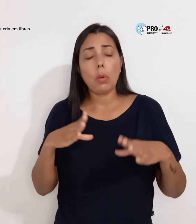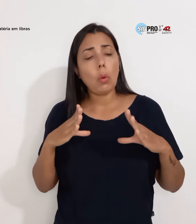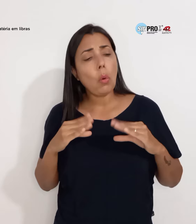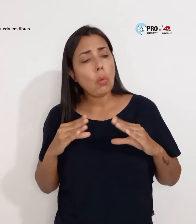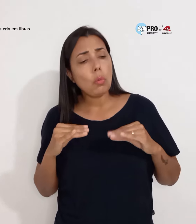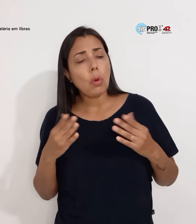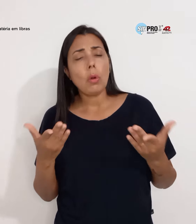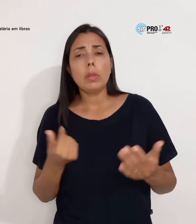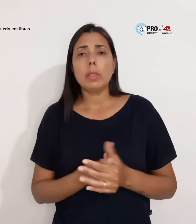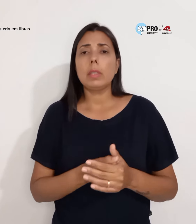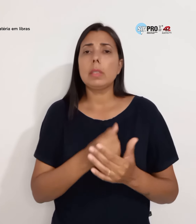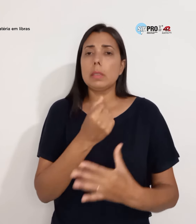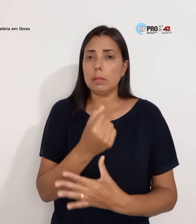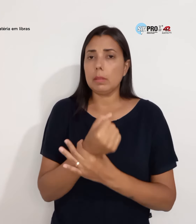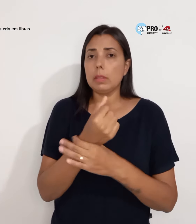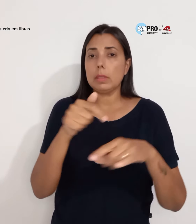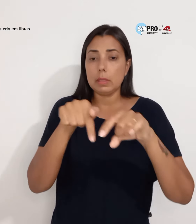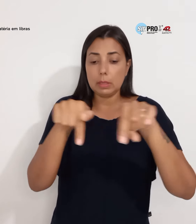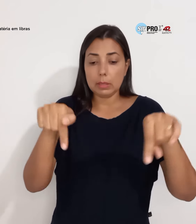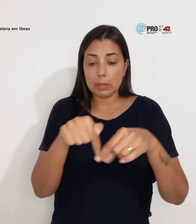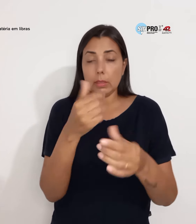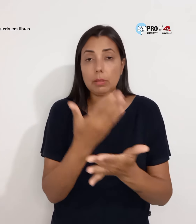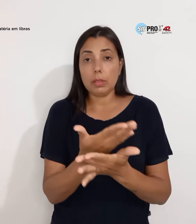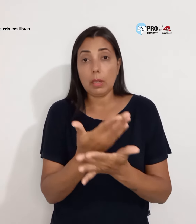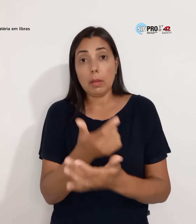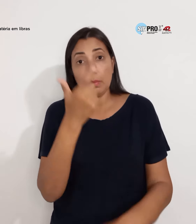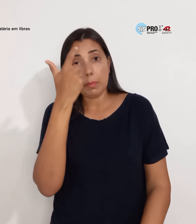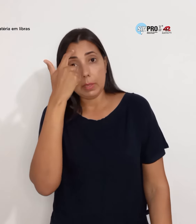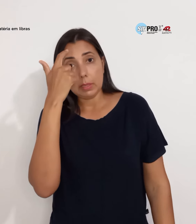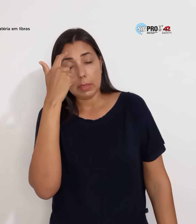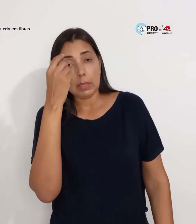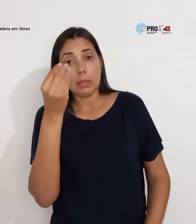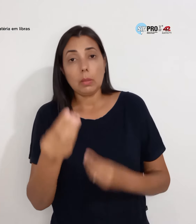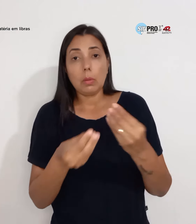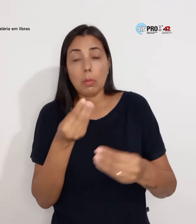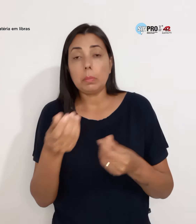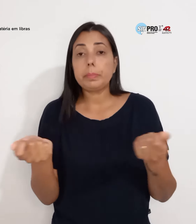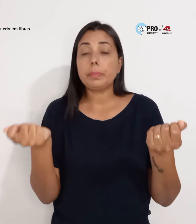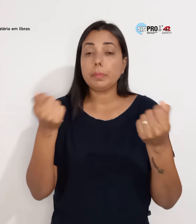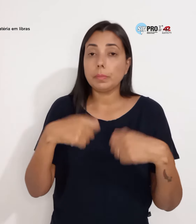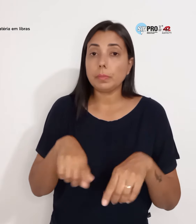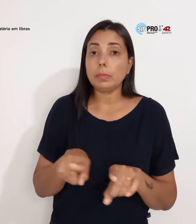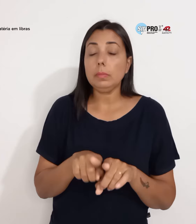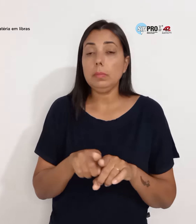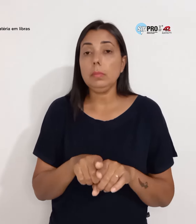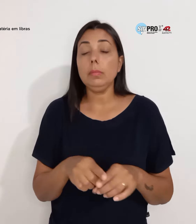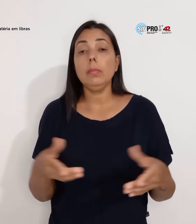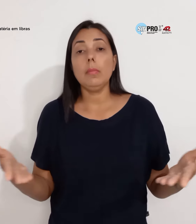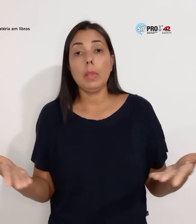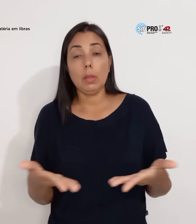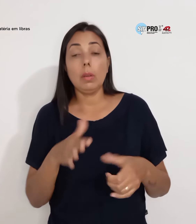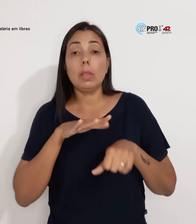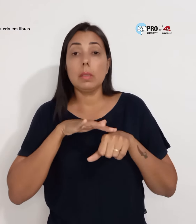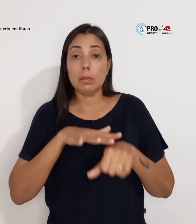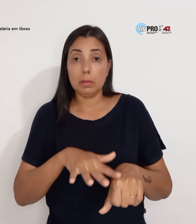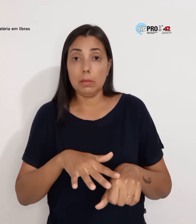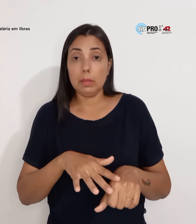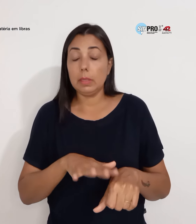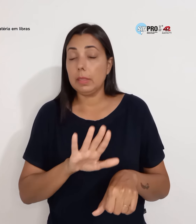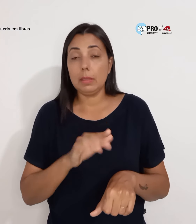conforto e segurança em salas de aula pensadas com medidas possíveis para um momento de pandemia, não